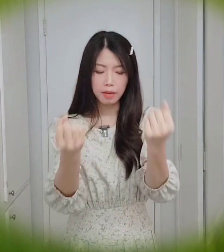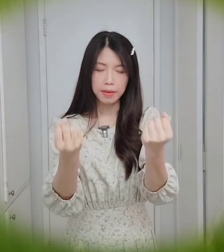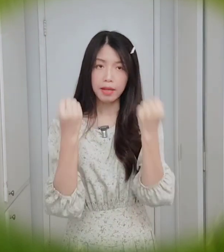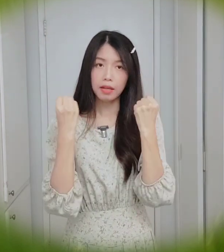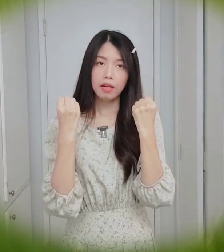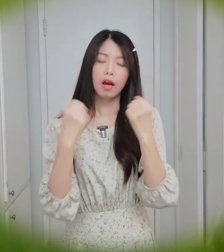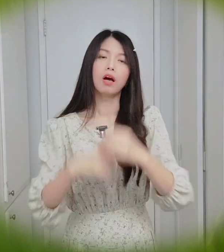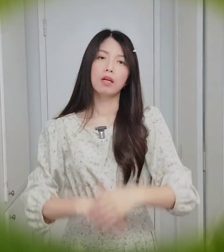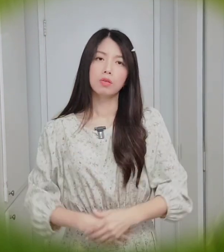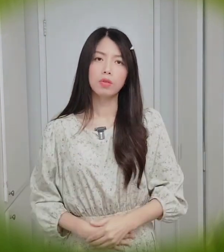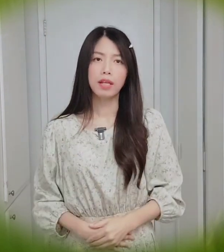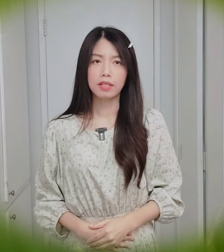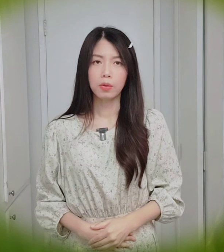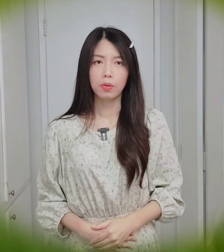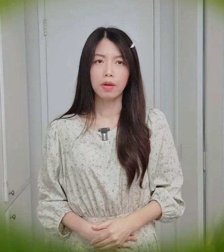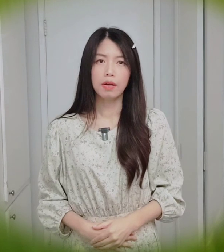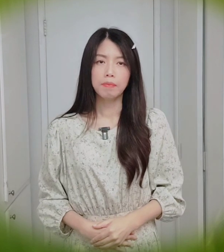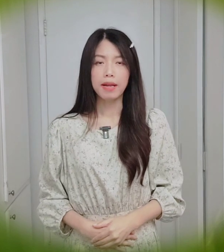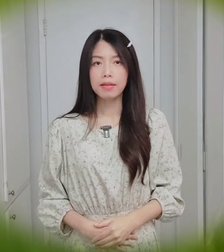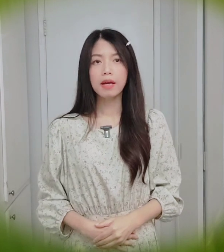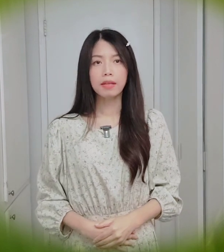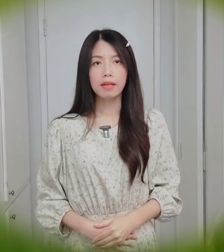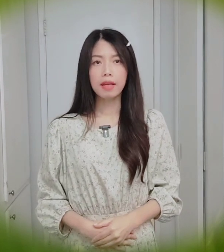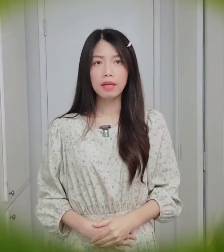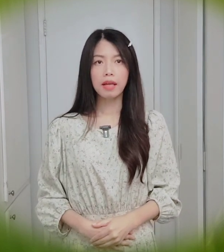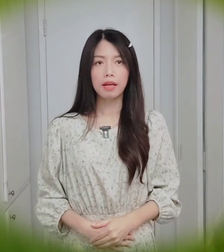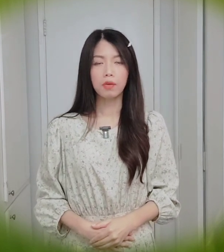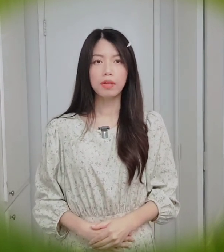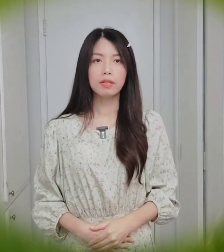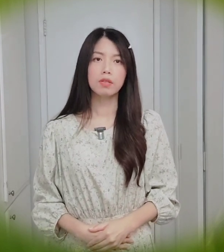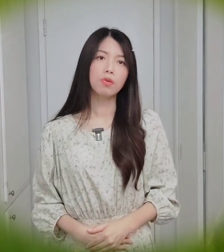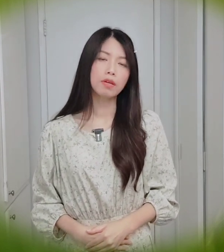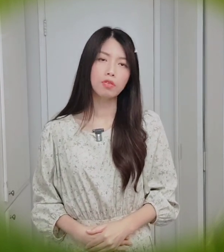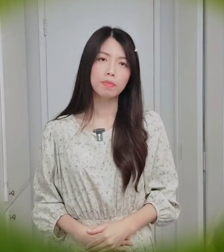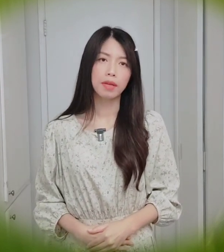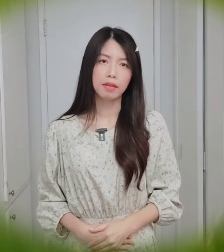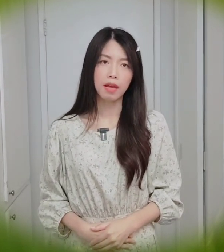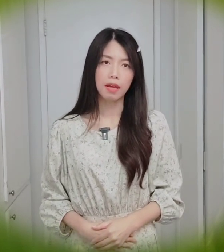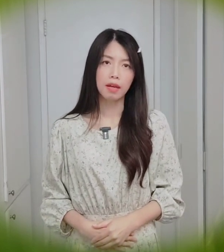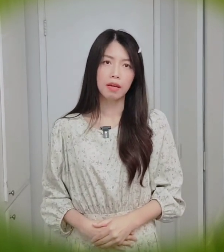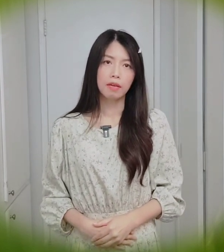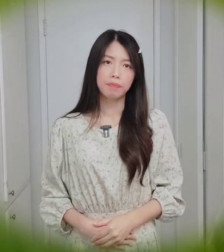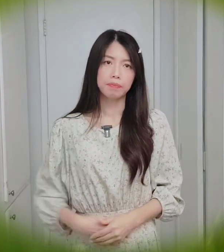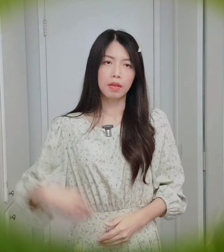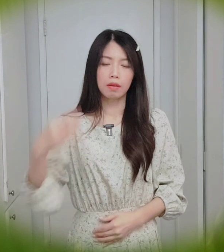새 힘이 솟아나지요. 발생하다, 생기다 라고 하는 뜻의 수어를 해주시면